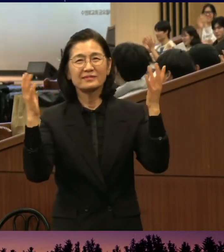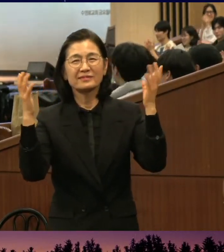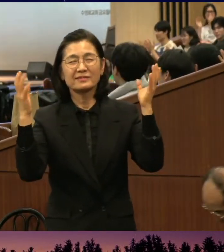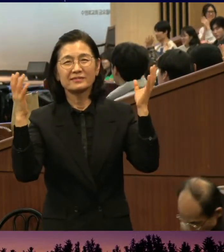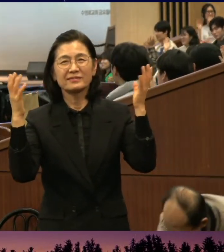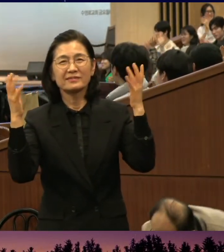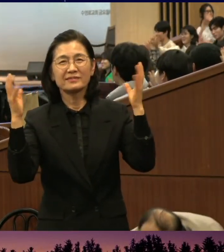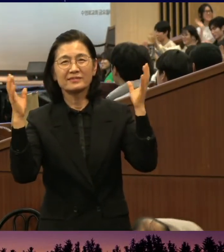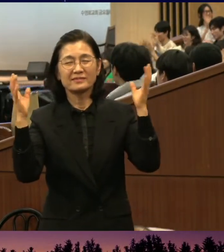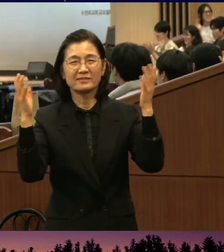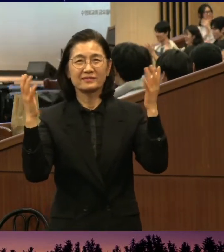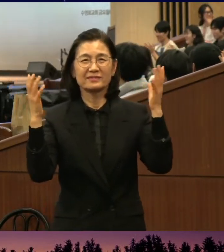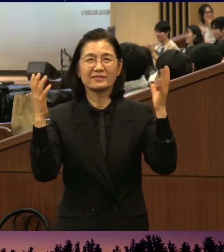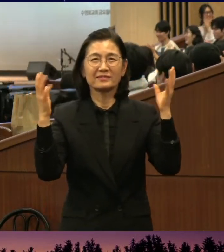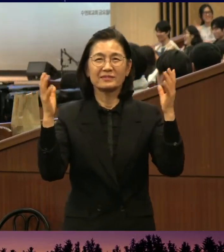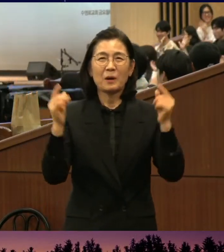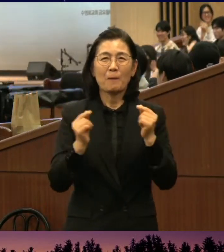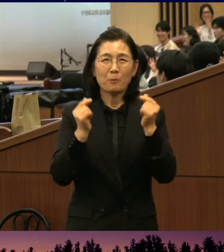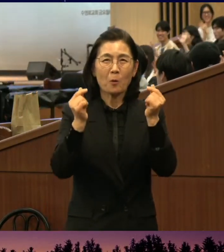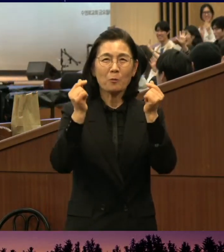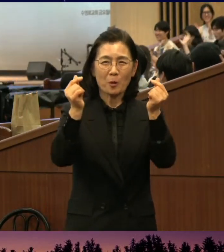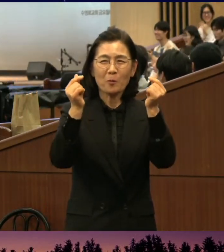뿅, 뿅, 뿅.